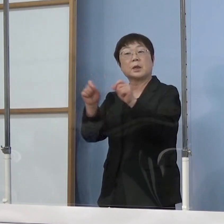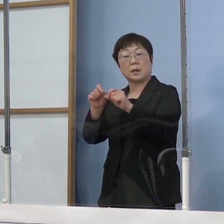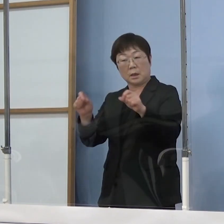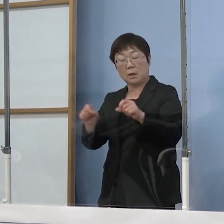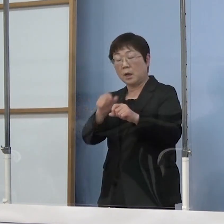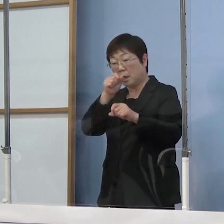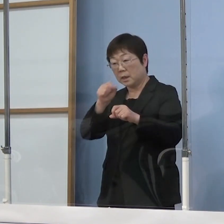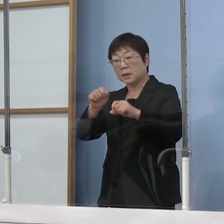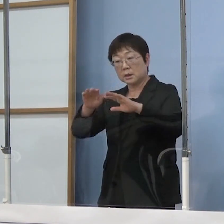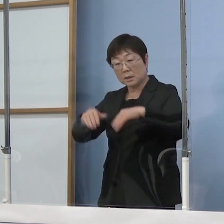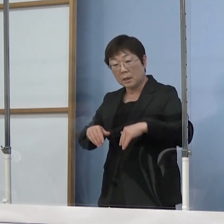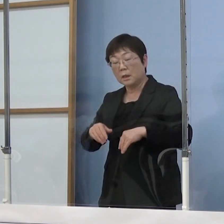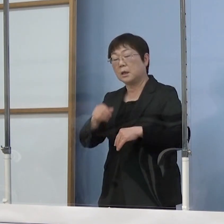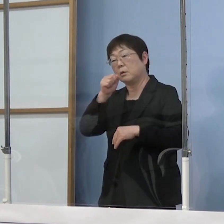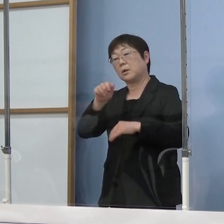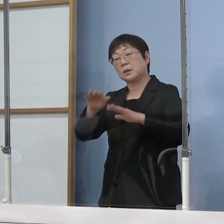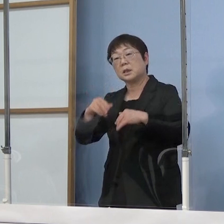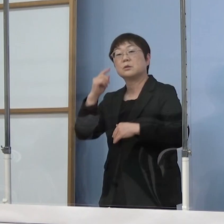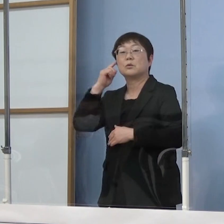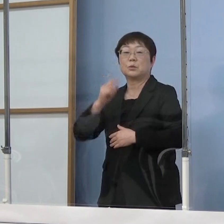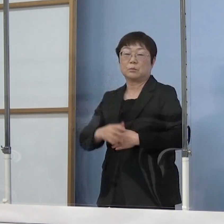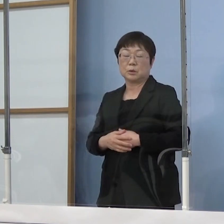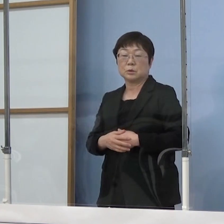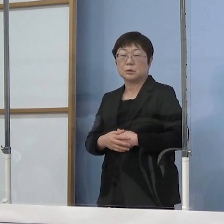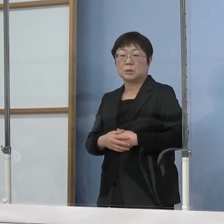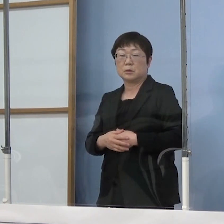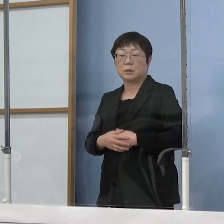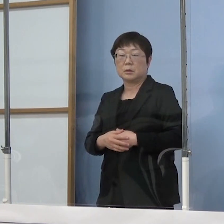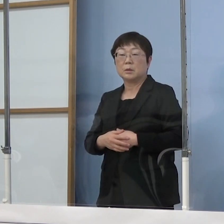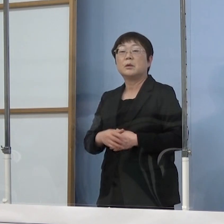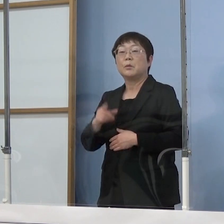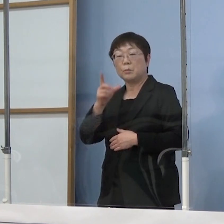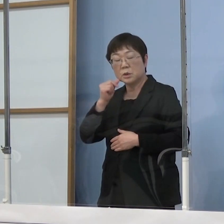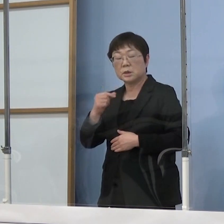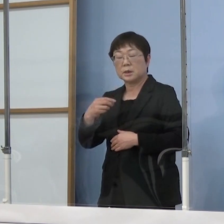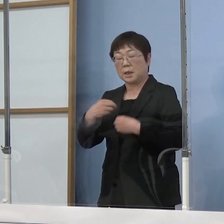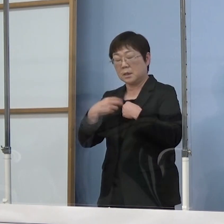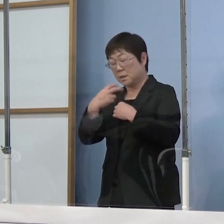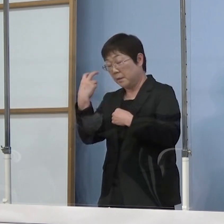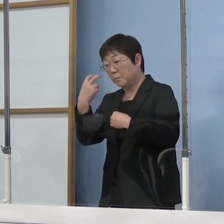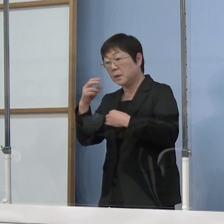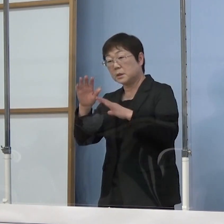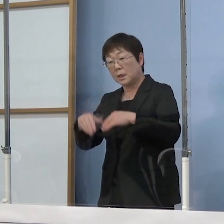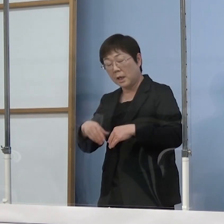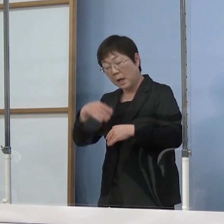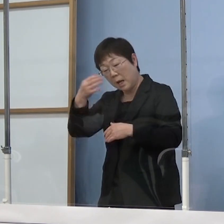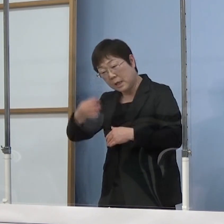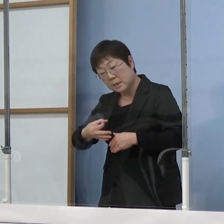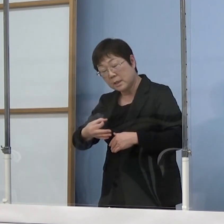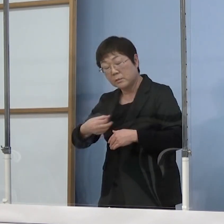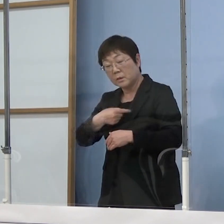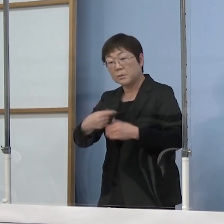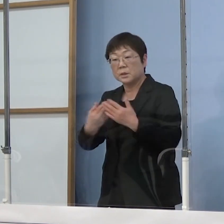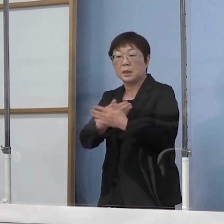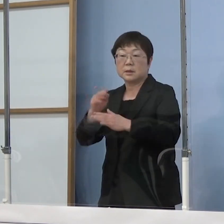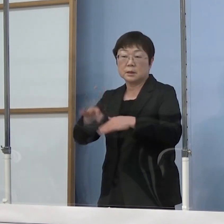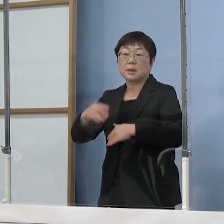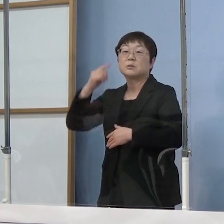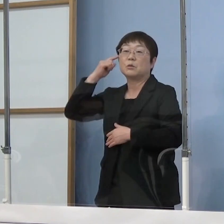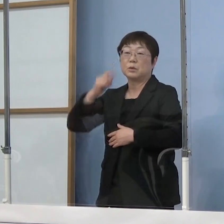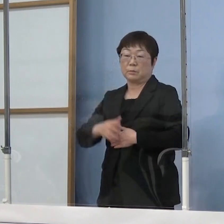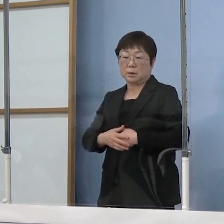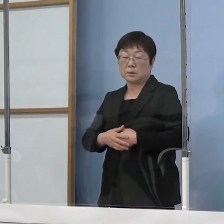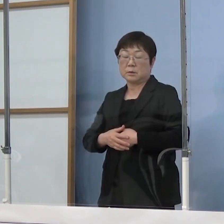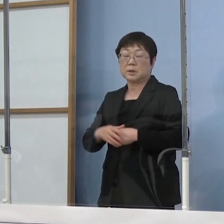はやってよかったんではないか。まあ、もちろんこれで感染者が出ていれば反省の弁が出たかもしれませんけどね。まあ、結